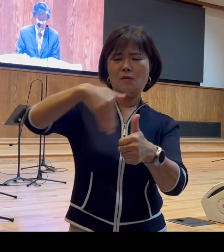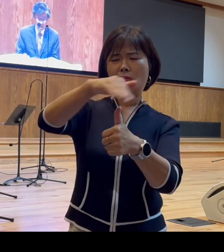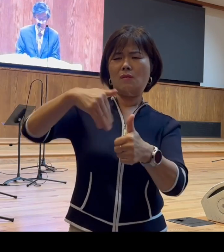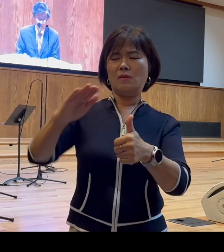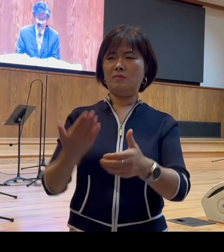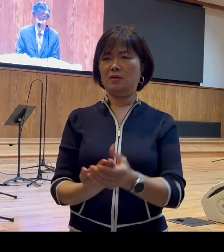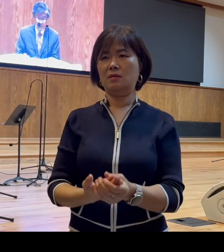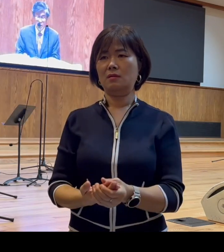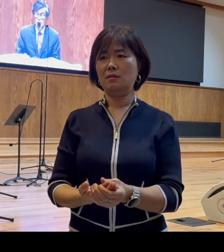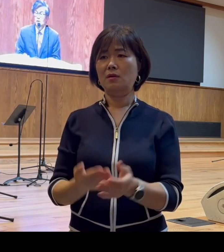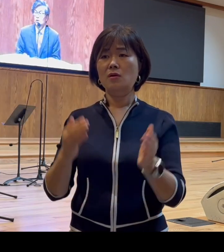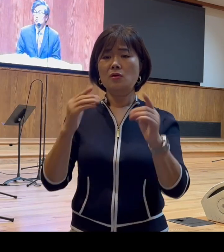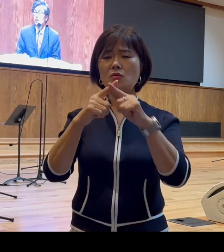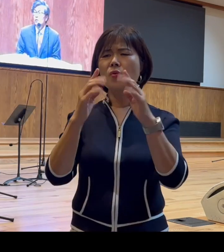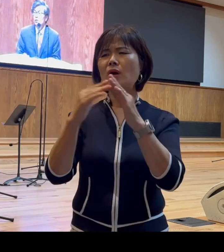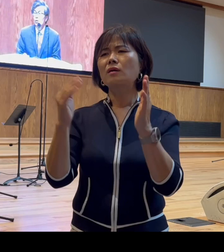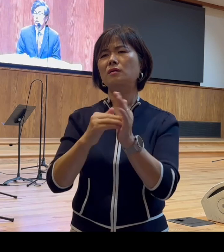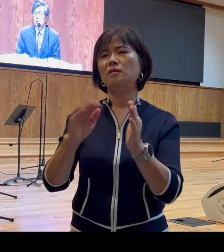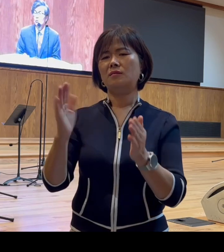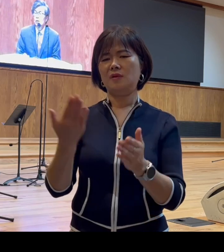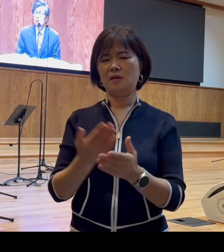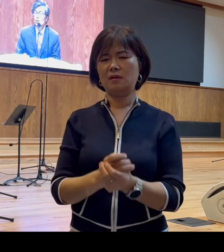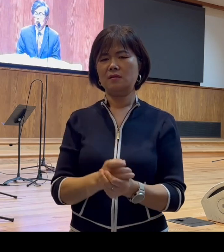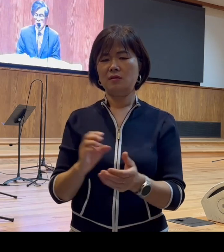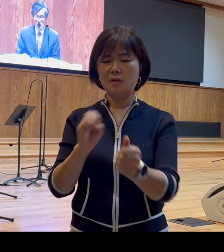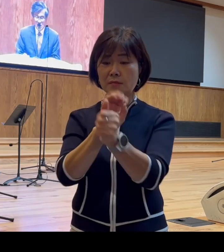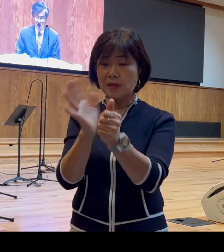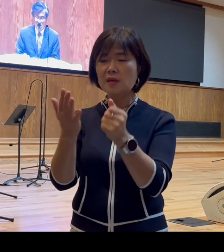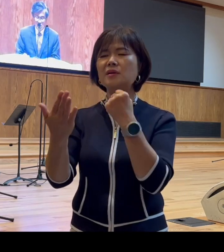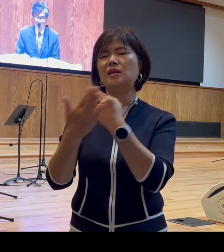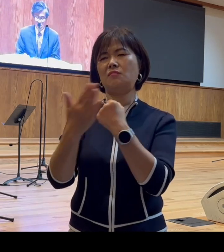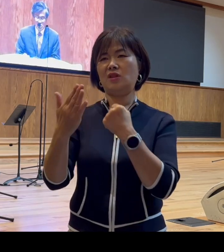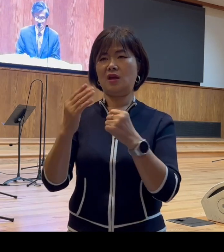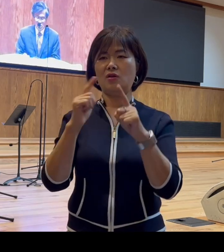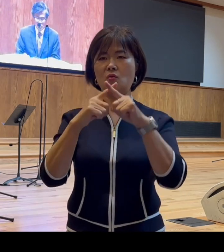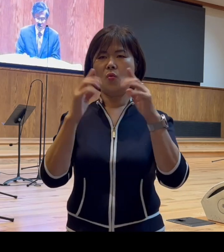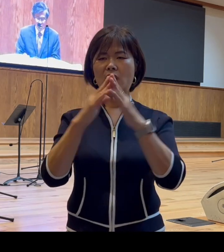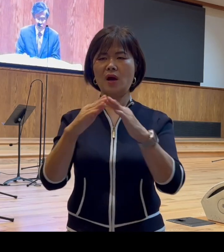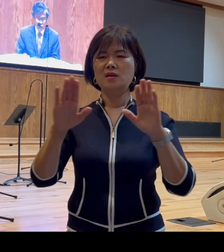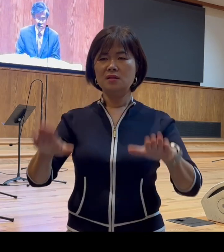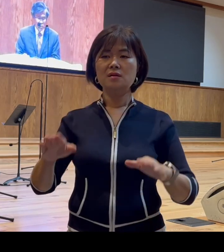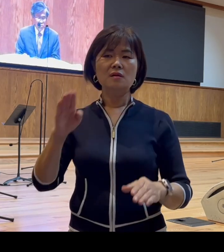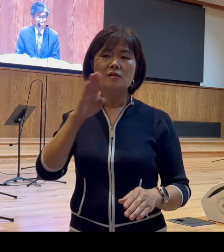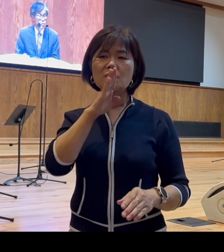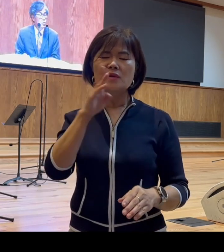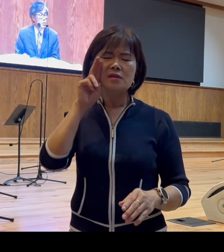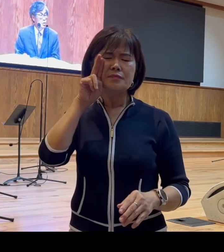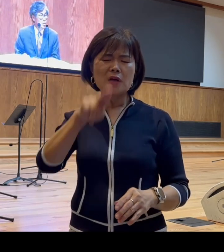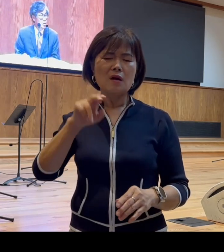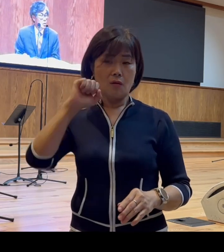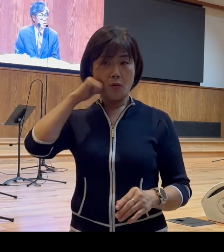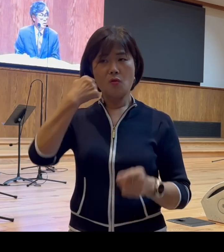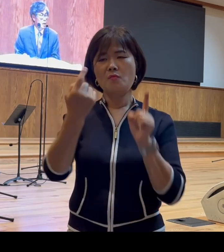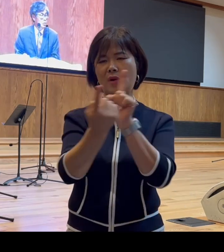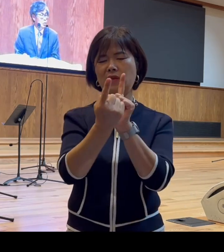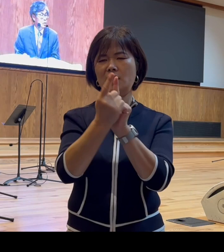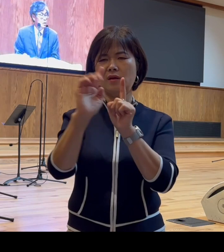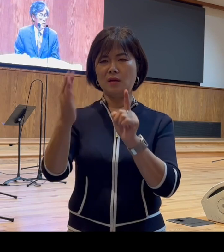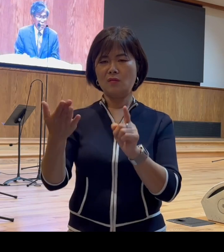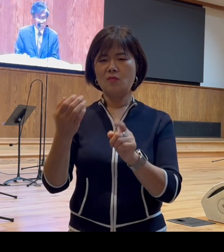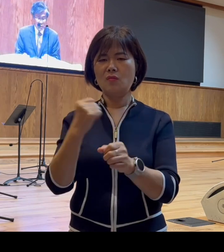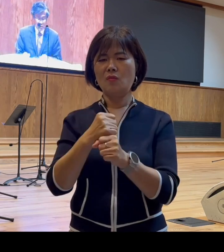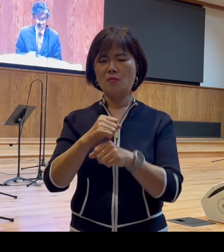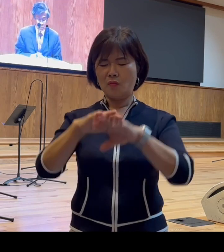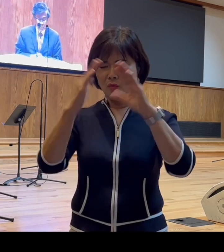겁니까? 저는 팬데믹 때문에 교회가 심각한 어려움을 겪고 작은